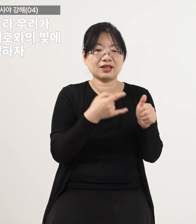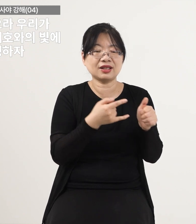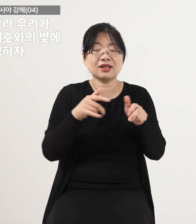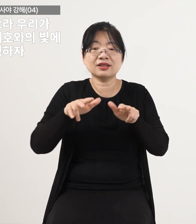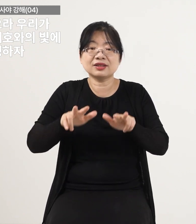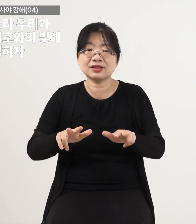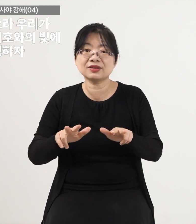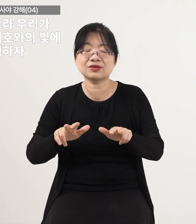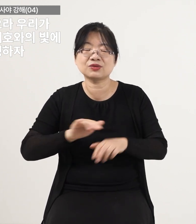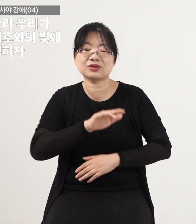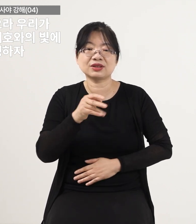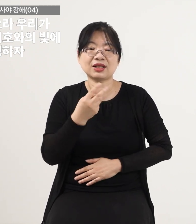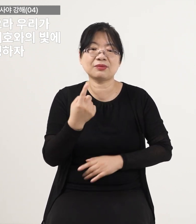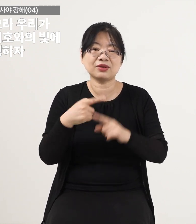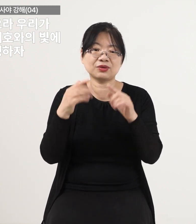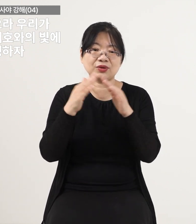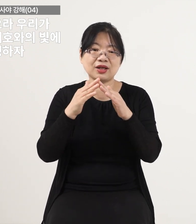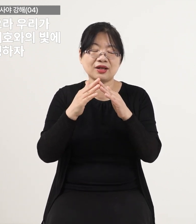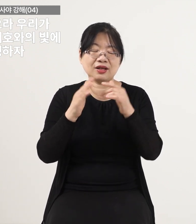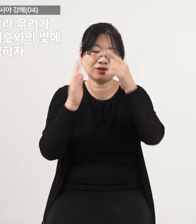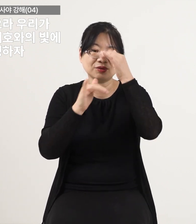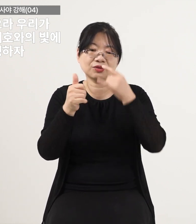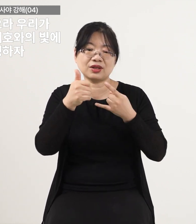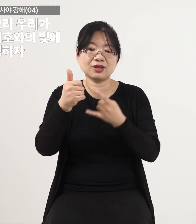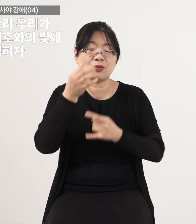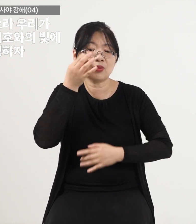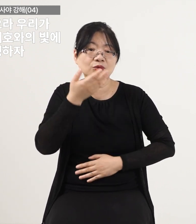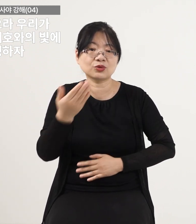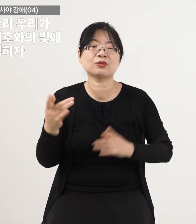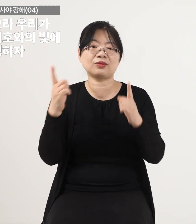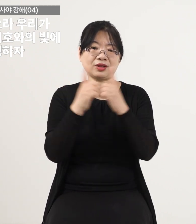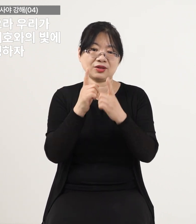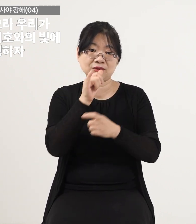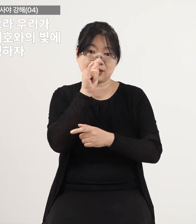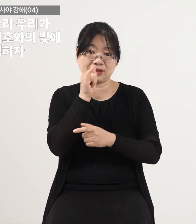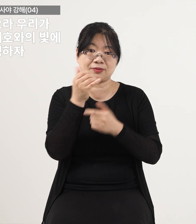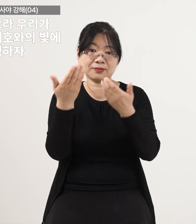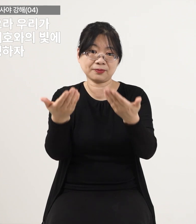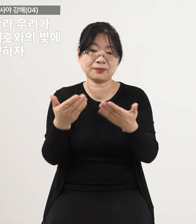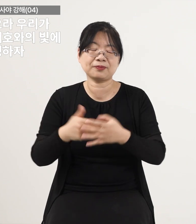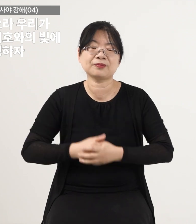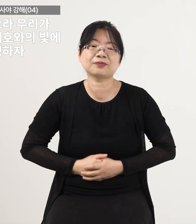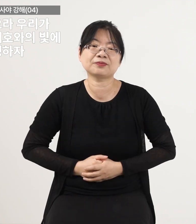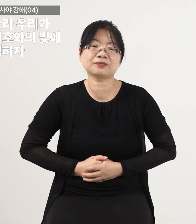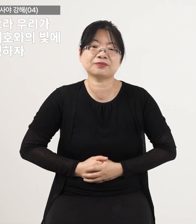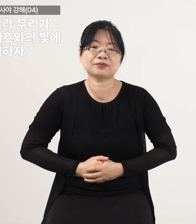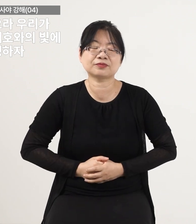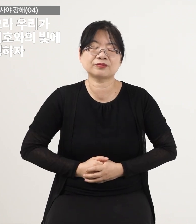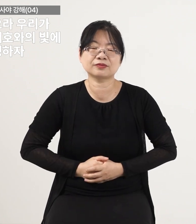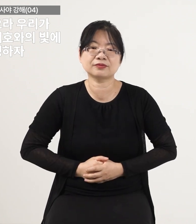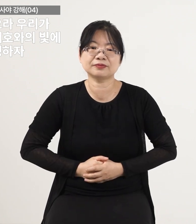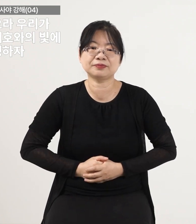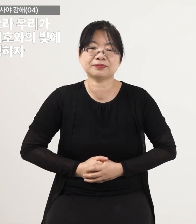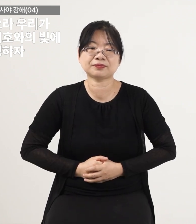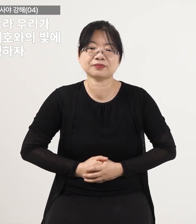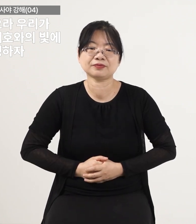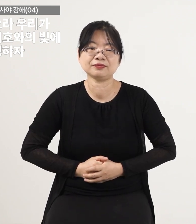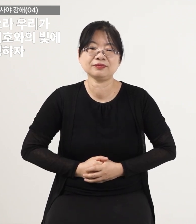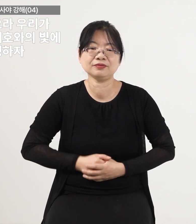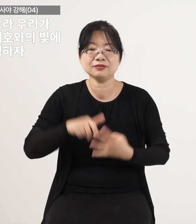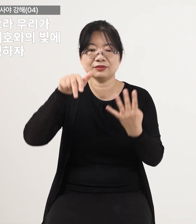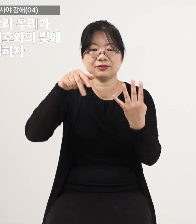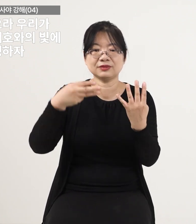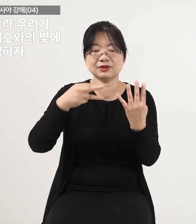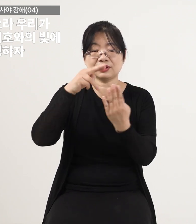3일의 성도들에게 보여주고 만나게 하는 겁니다. 믿습니까? 자, 그런데